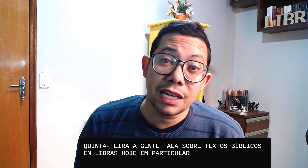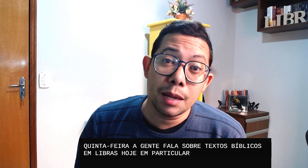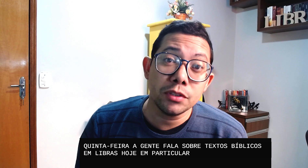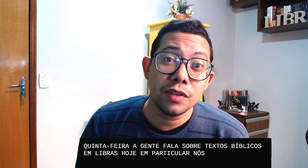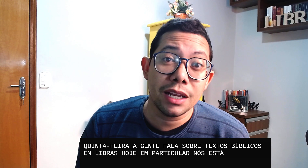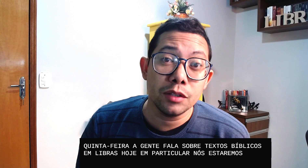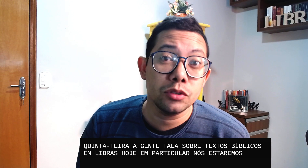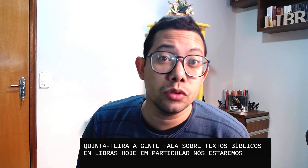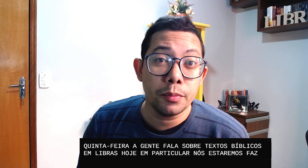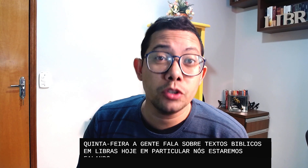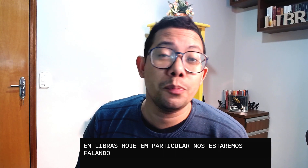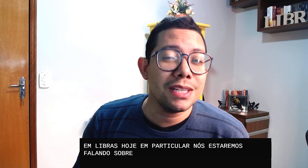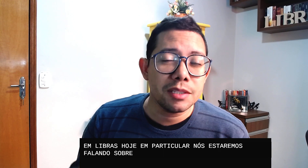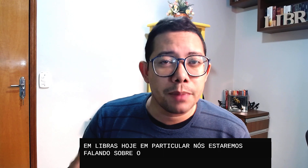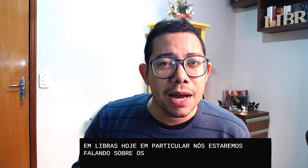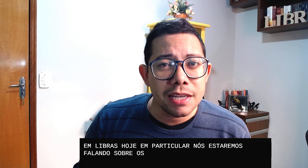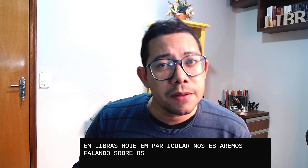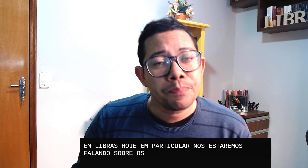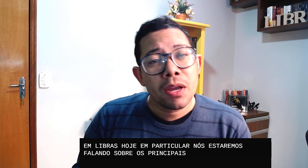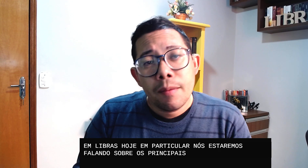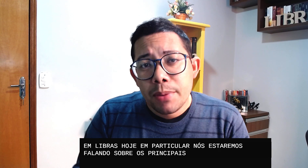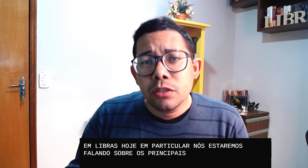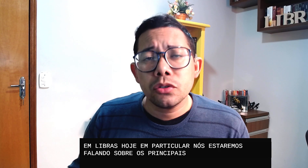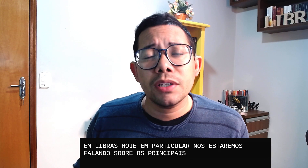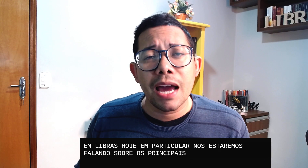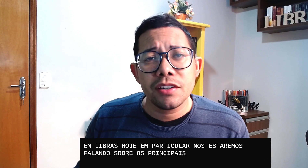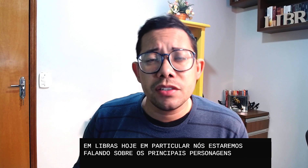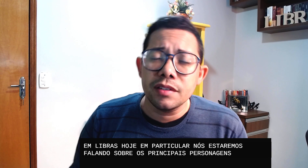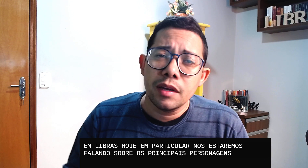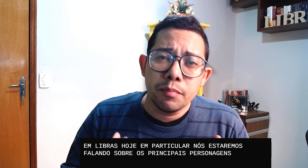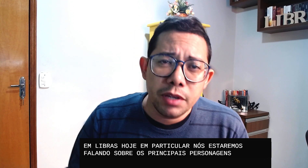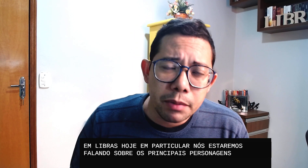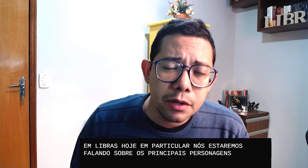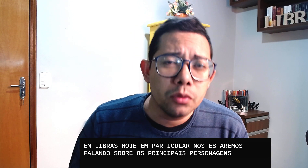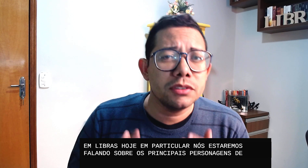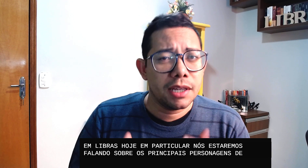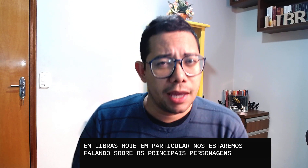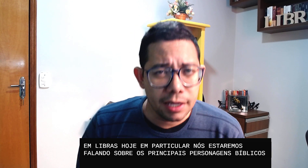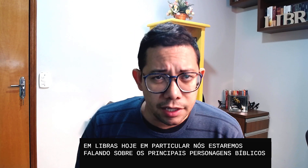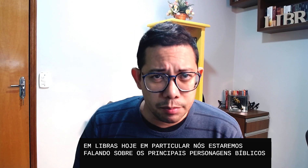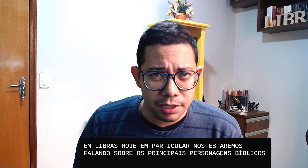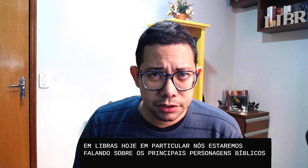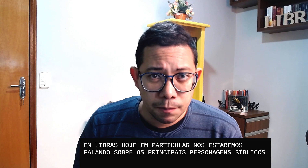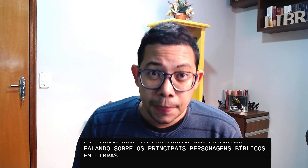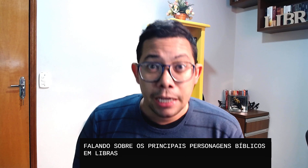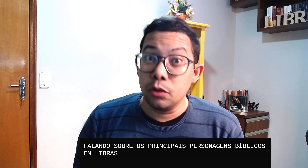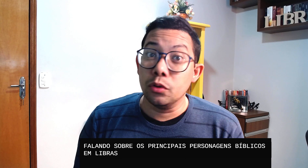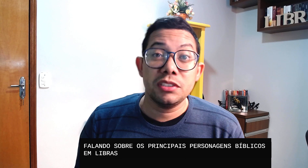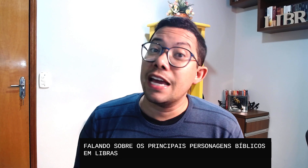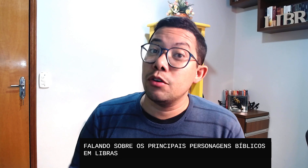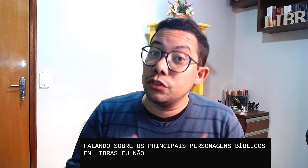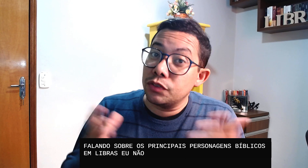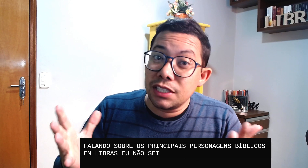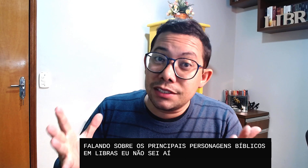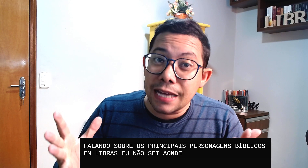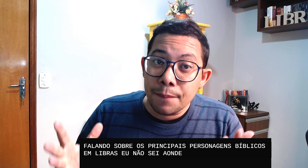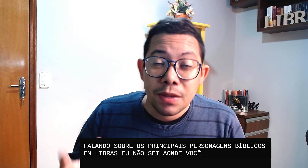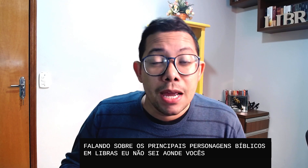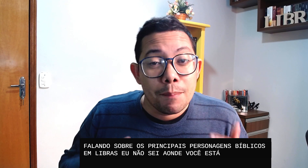estaremos falando sobre os principais personagens bíblicos em Libras. Eu não sei aonde você está, mas